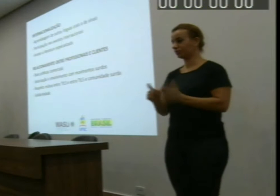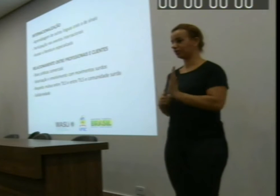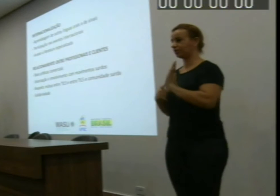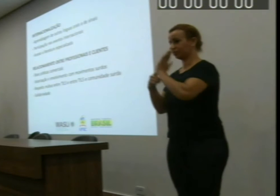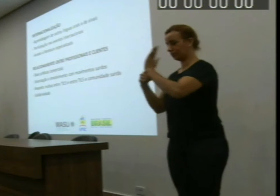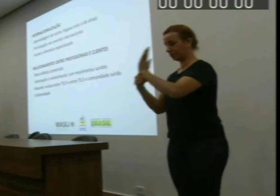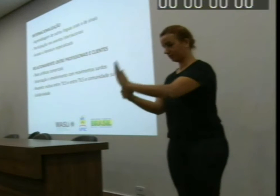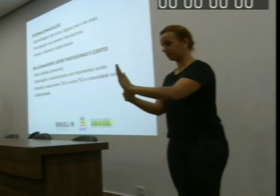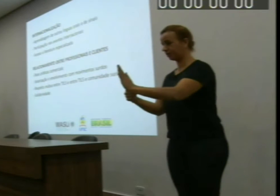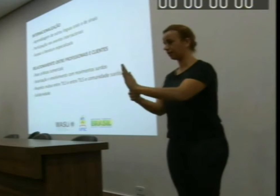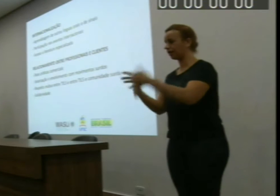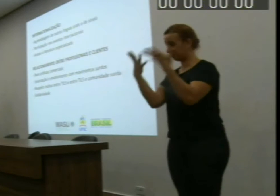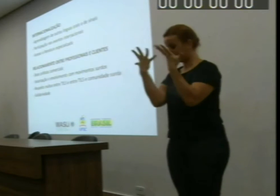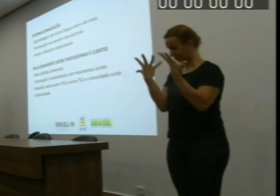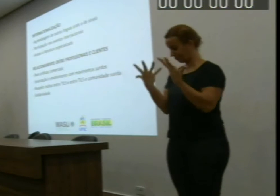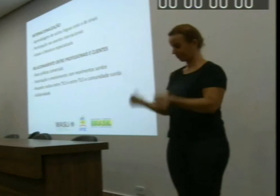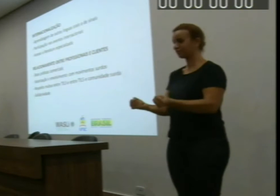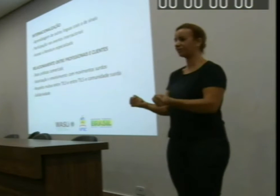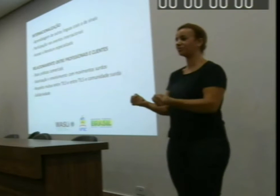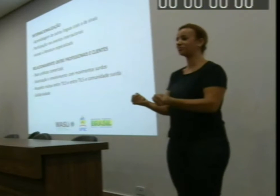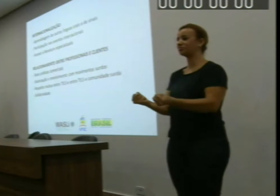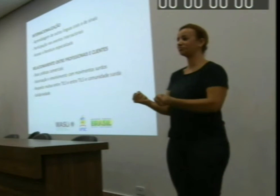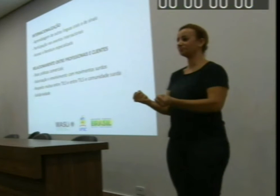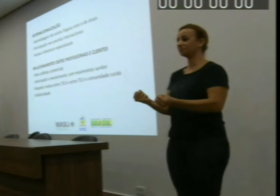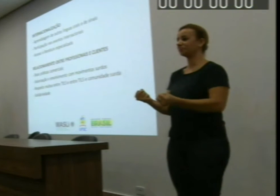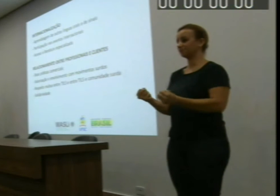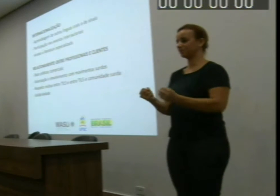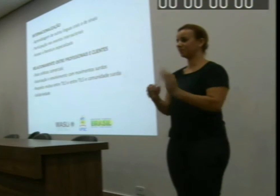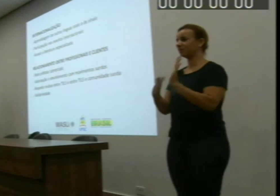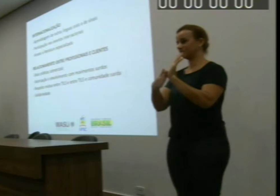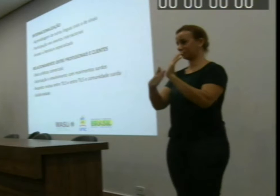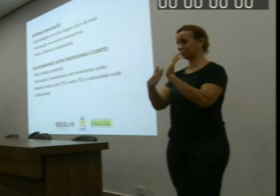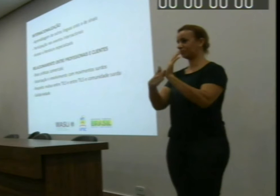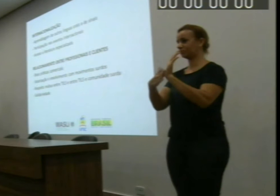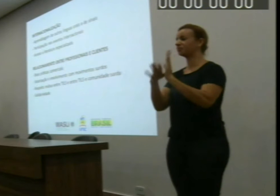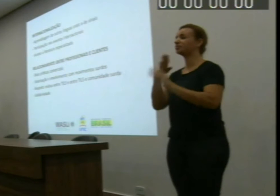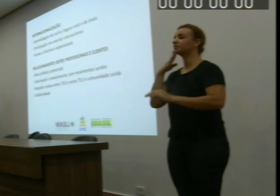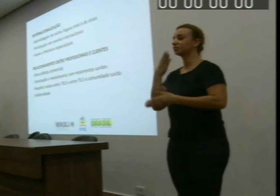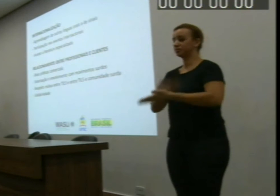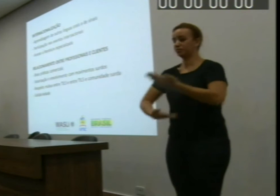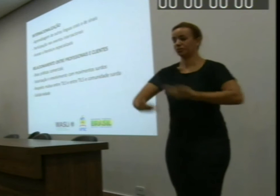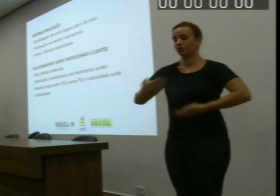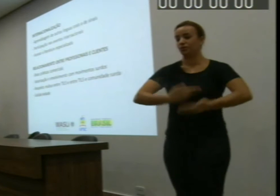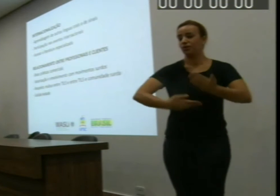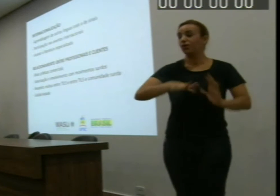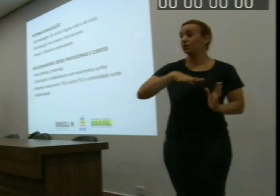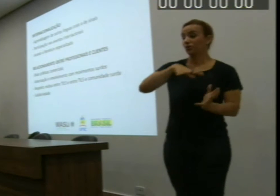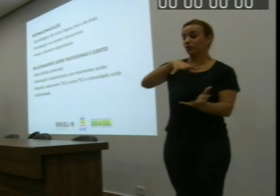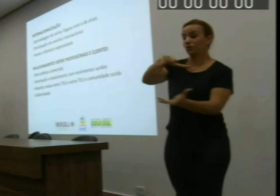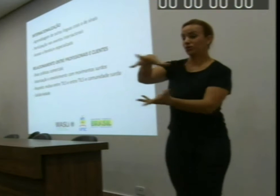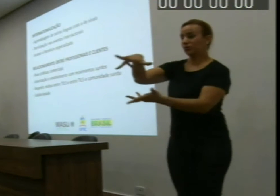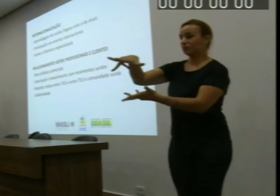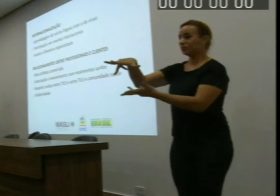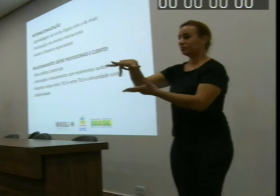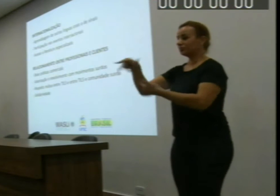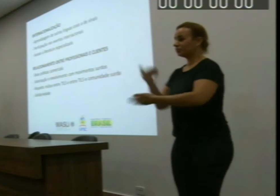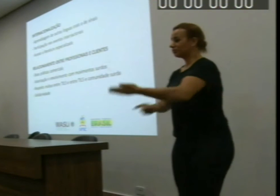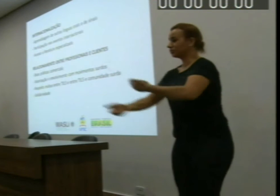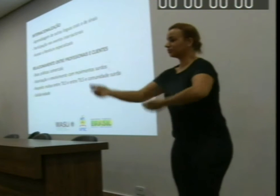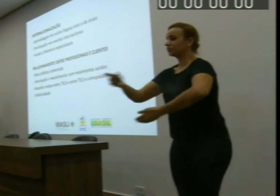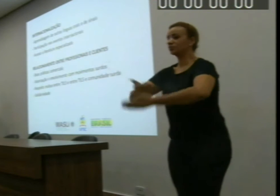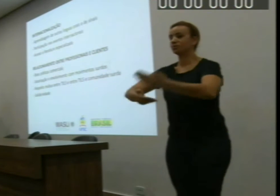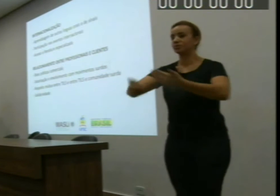Aceita que vai possibilitar mesmo a gente poder compartilhar conhecimentos ao redor do mundo simultaneamente né